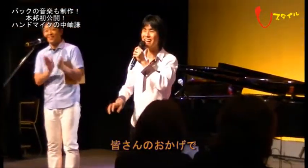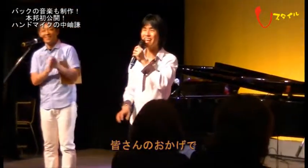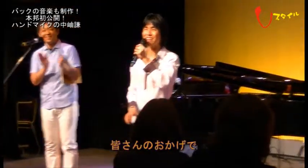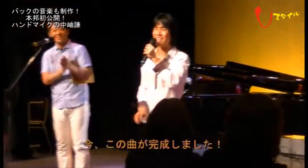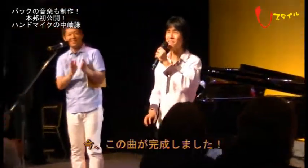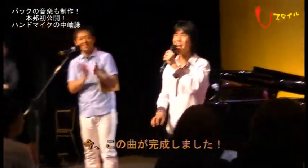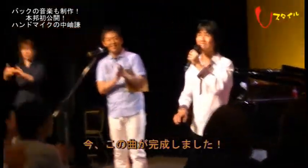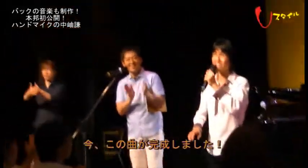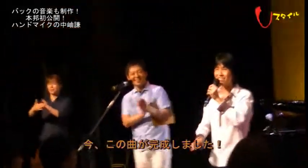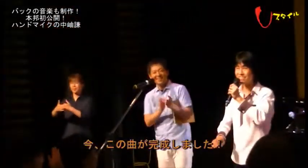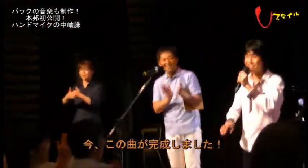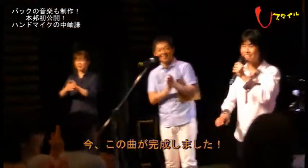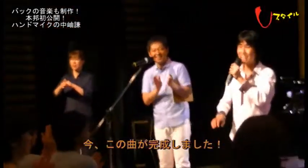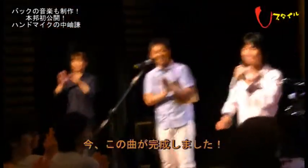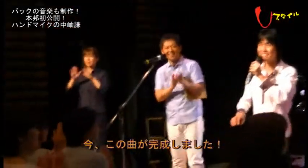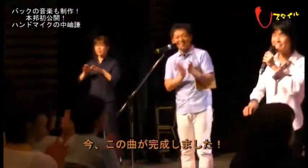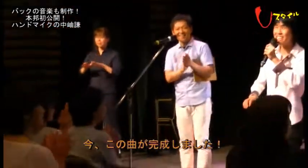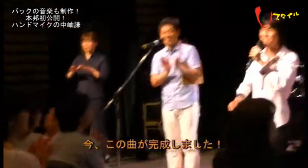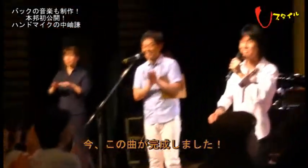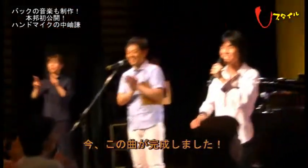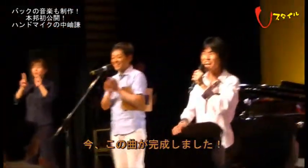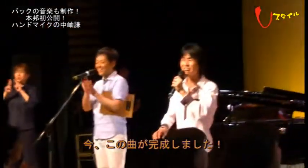22 jr